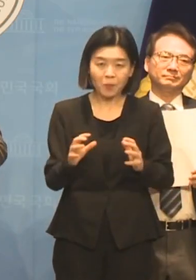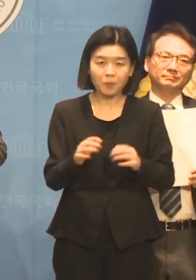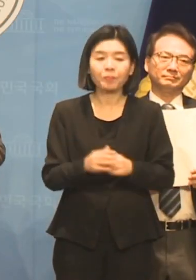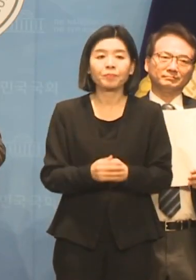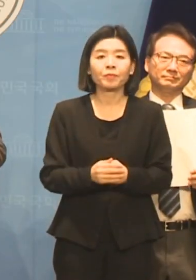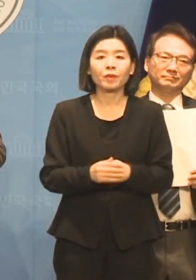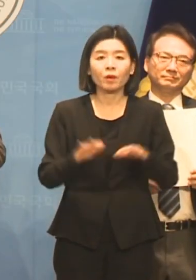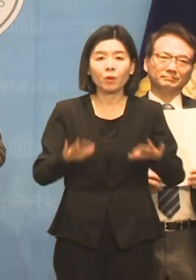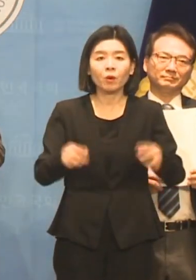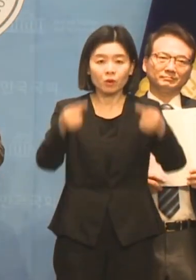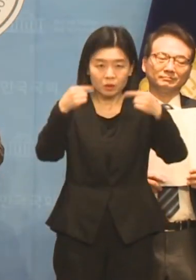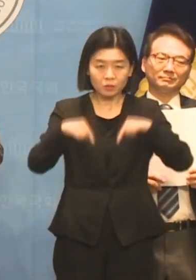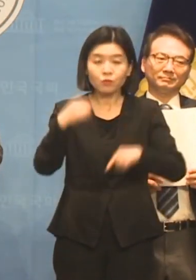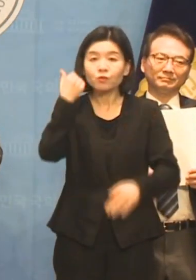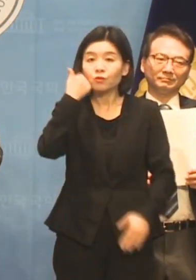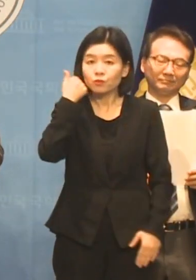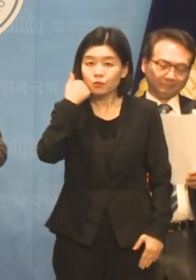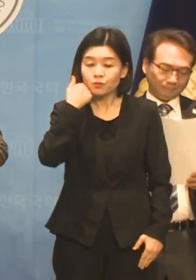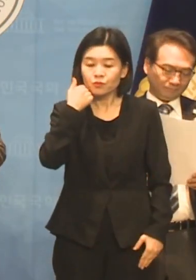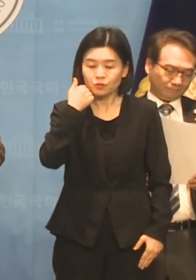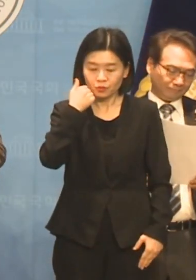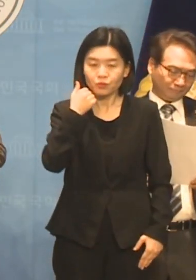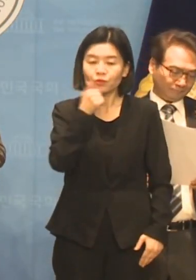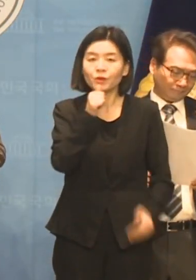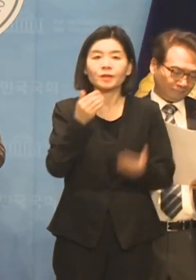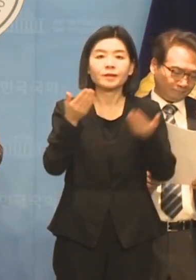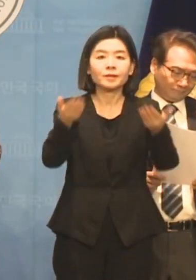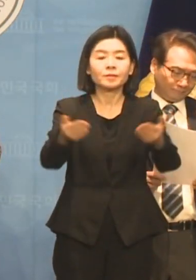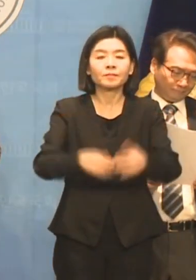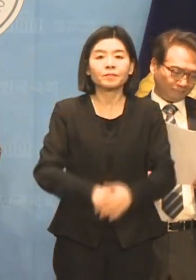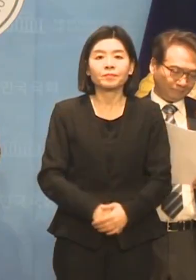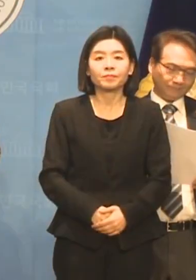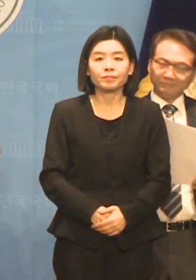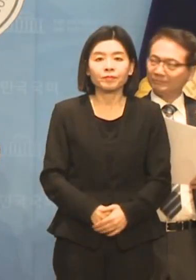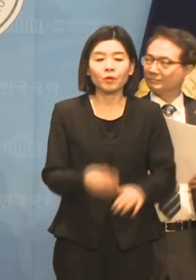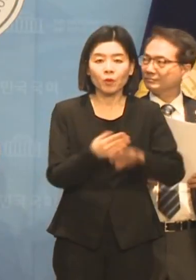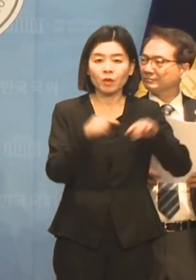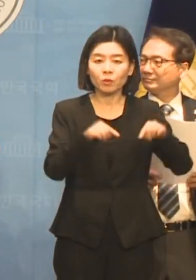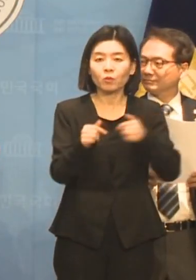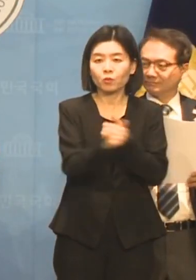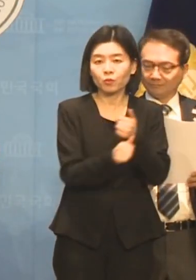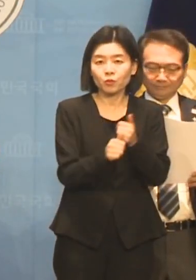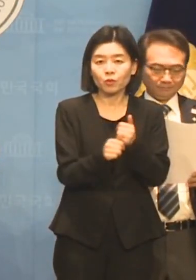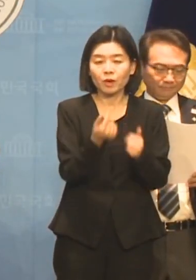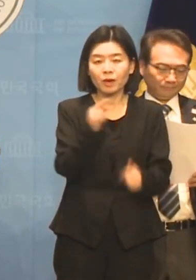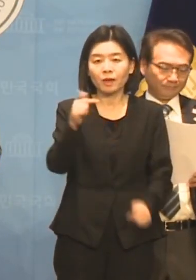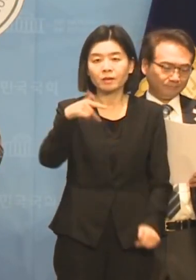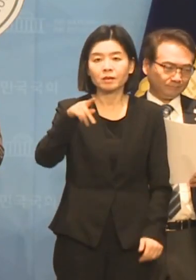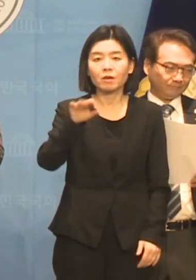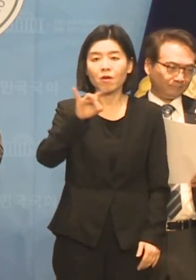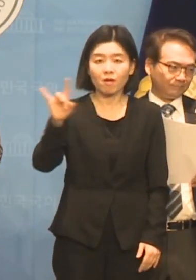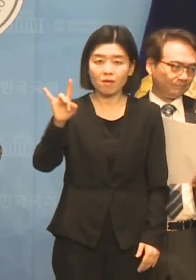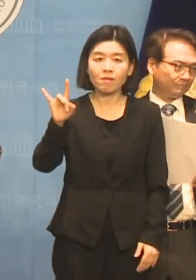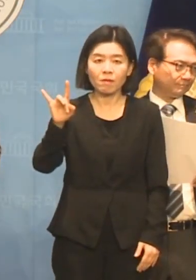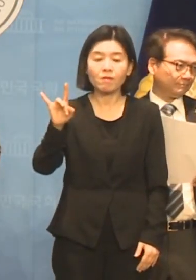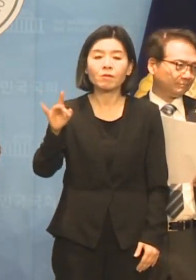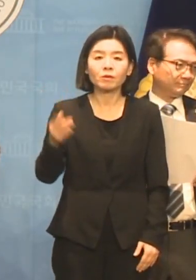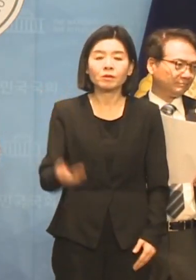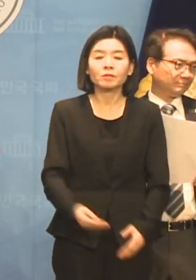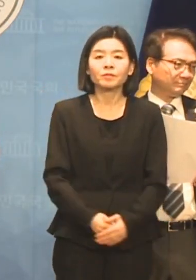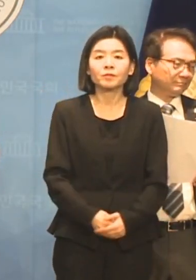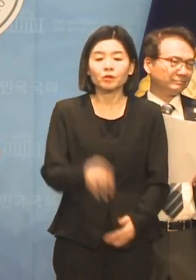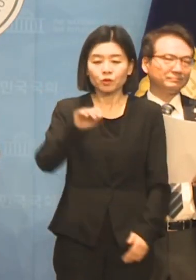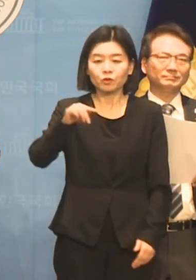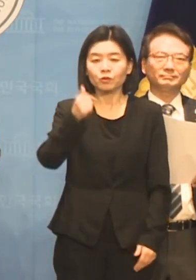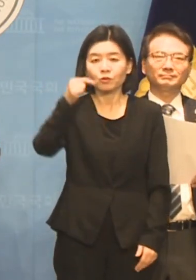분들 소개해드리고 순서를 진행하도록 하겠습니다. 먼저 외통위 한정희 의원님 참석하셨습니다.